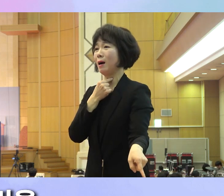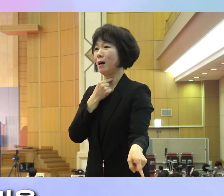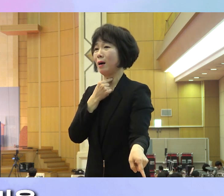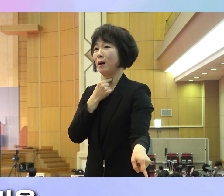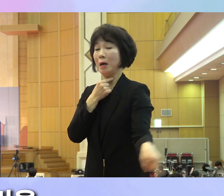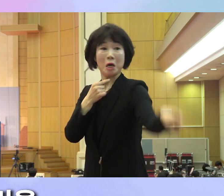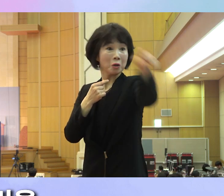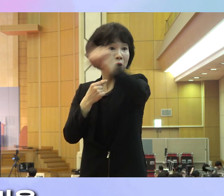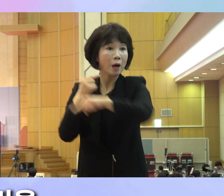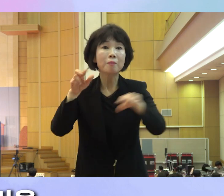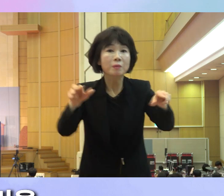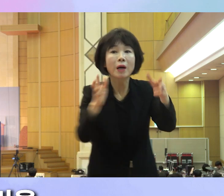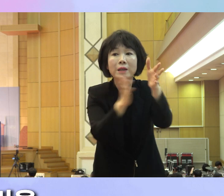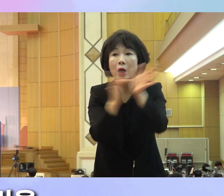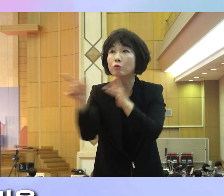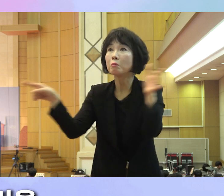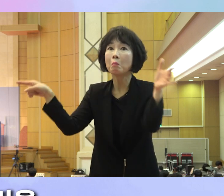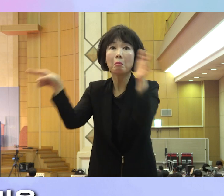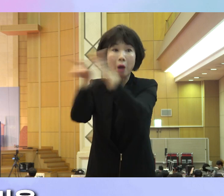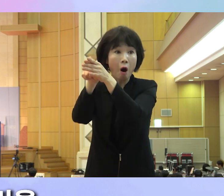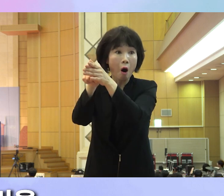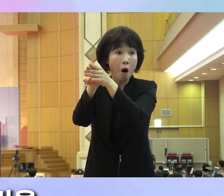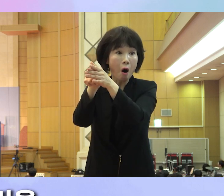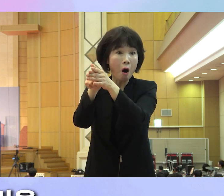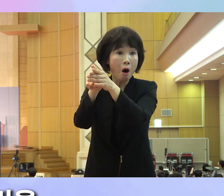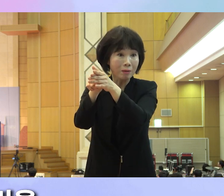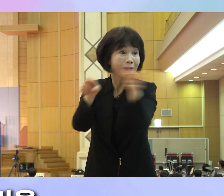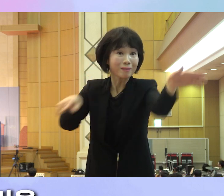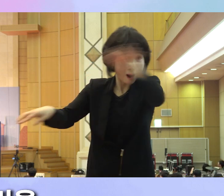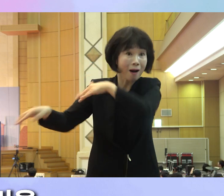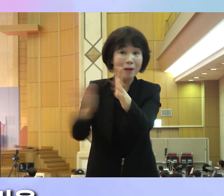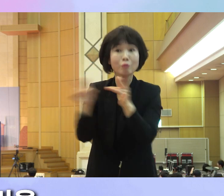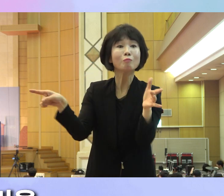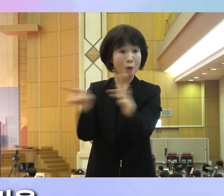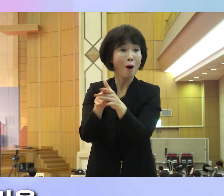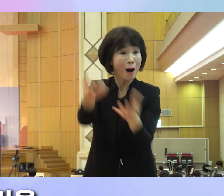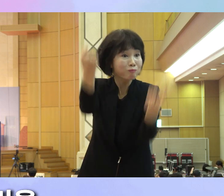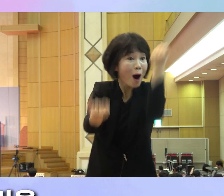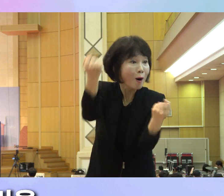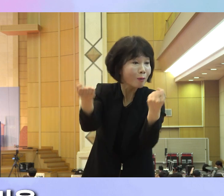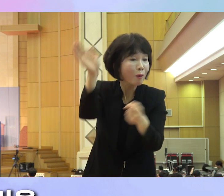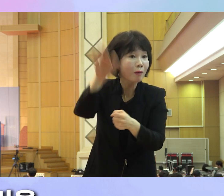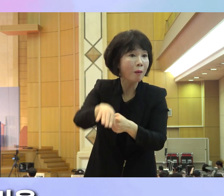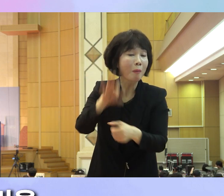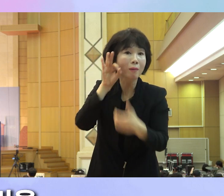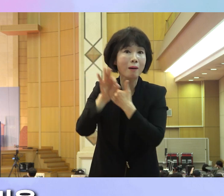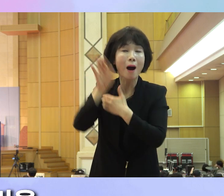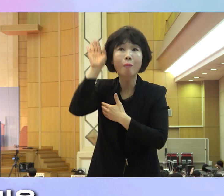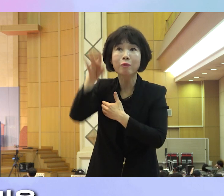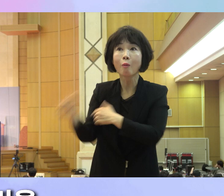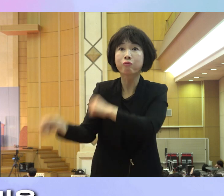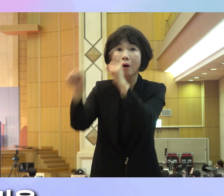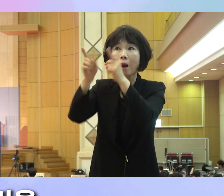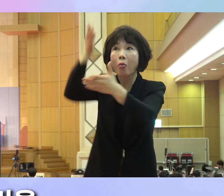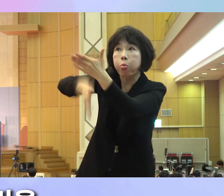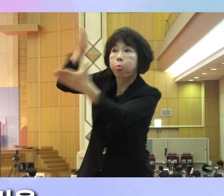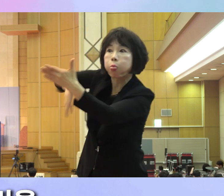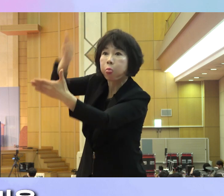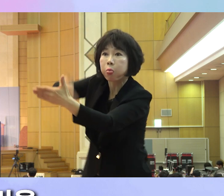예수 믿으면서 부활에 이르지 못한다고 하면 예수 믿는 그 믿음 생활 자체가 허사가 되고 마는